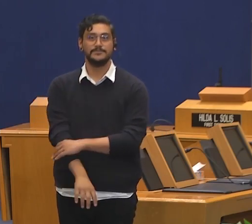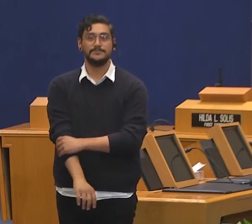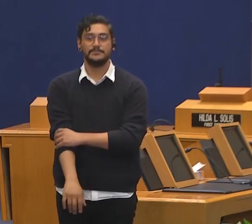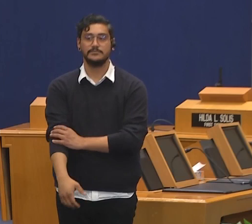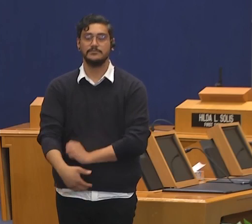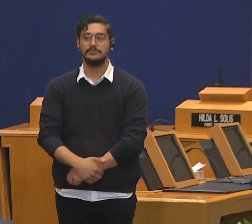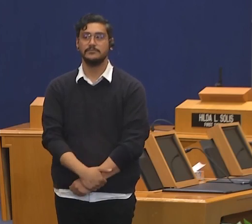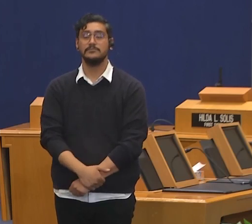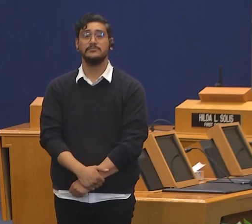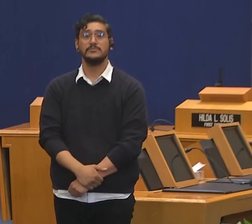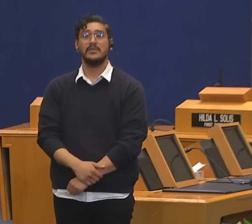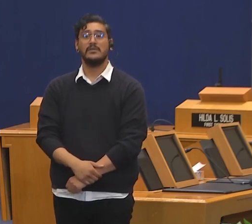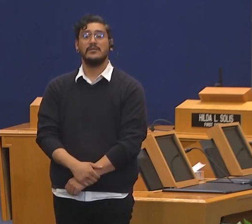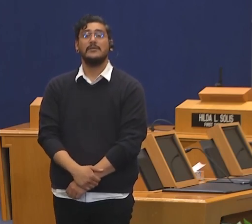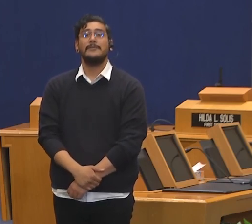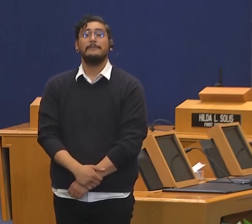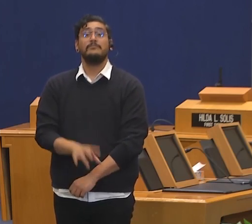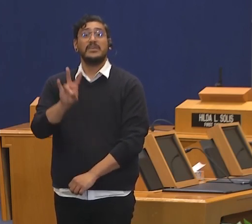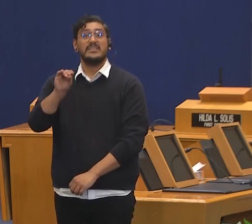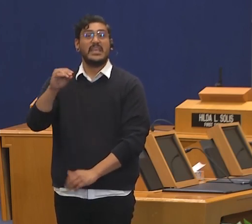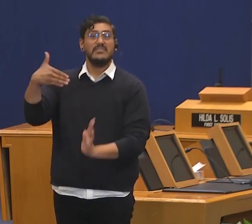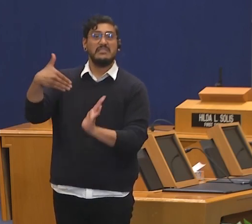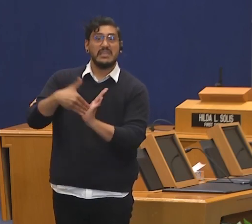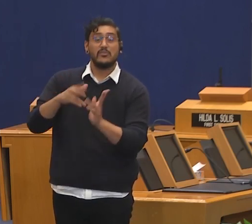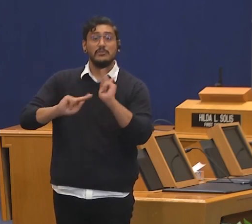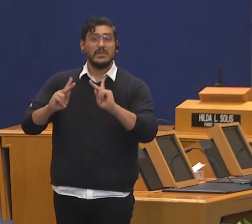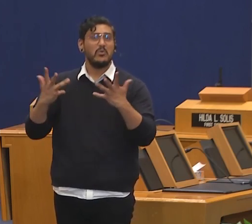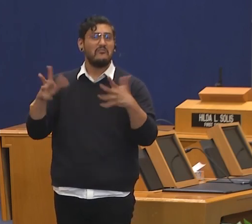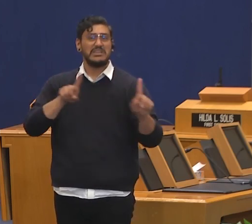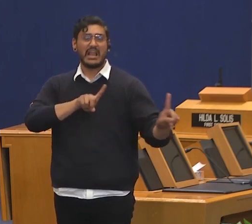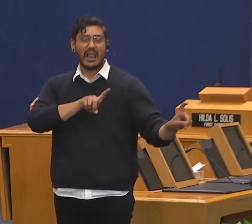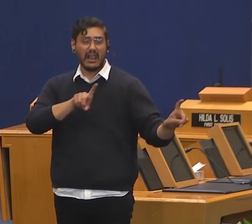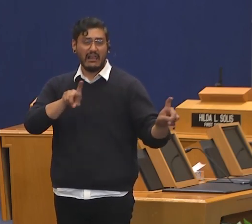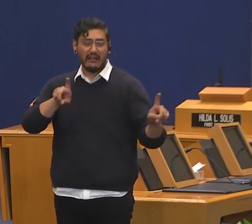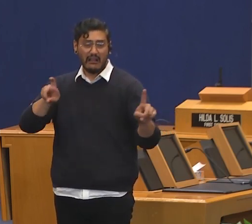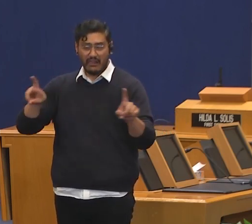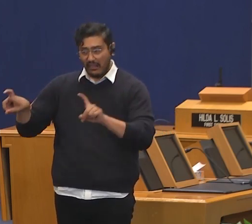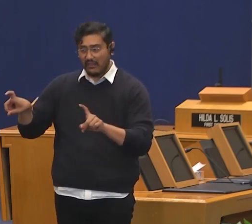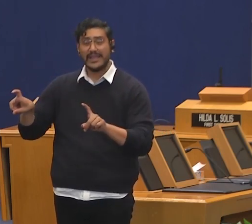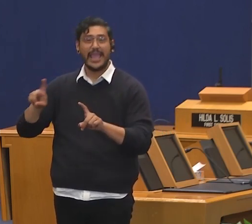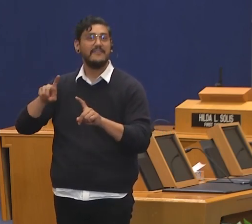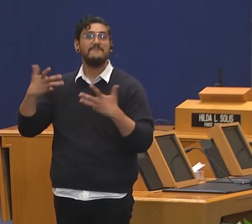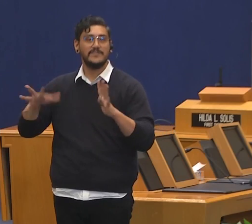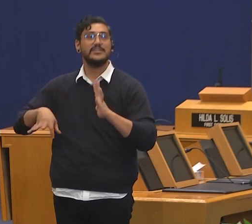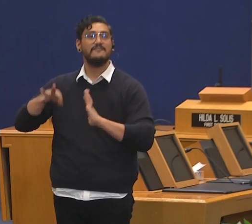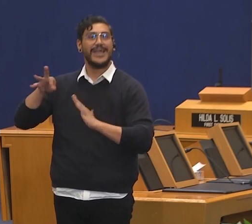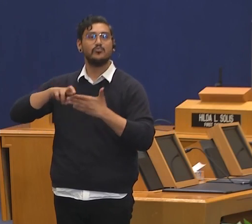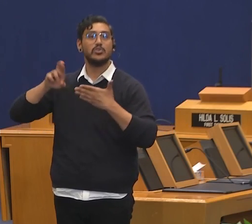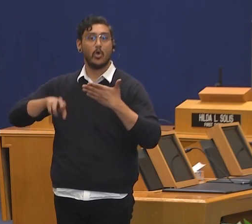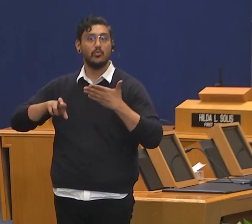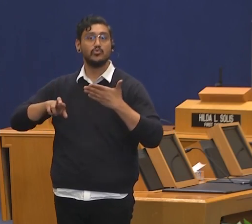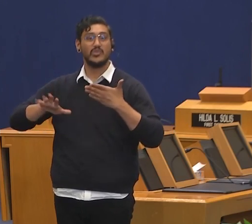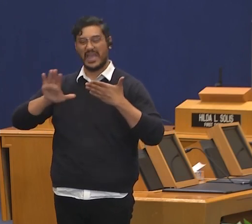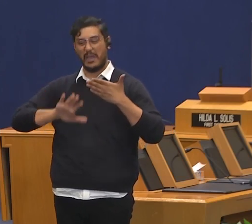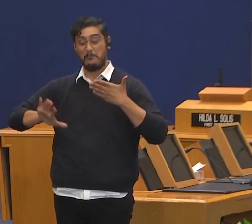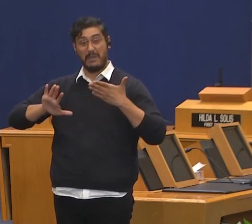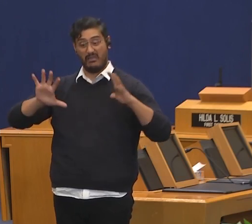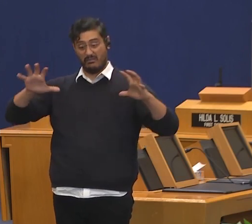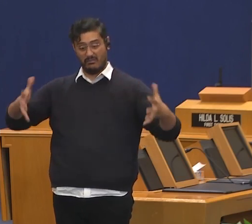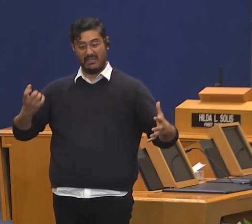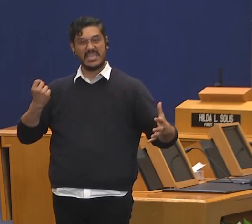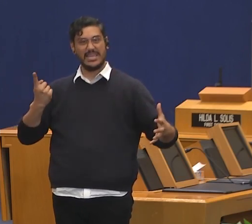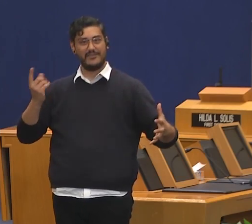Más de 70,000 personas han sido evaluadas y se han reportado resultados en el Condado de Los Ángeles y el 11%